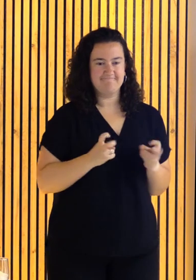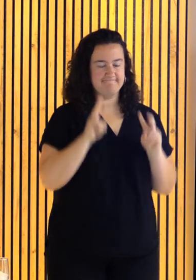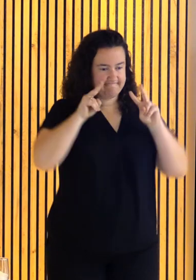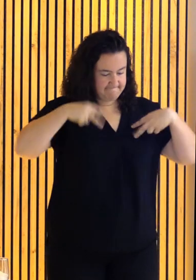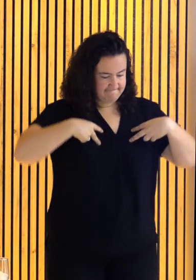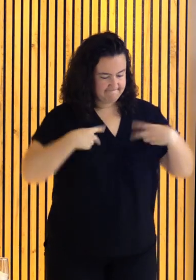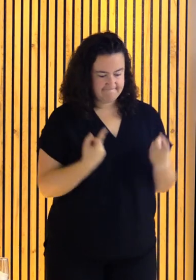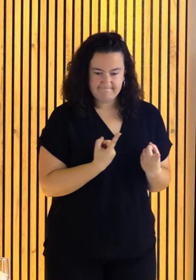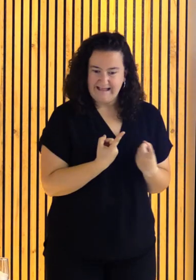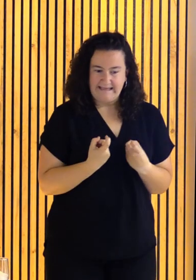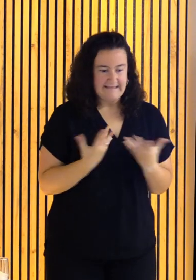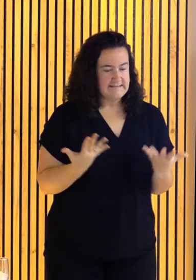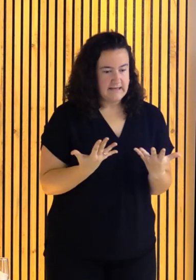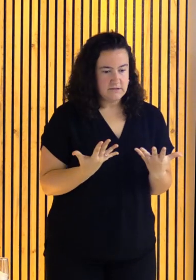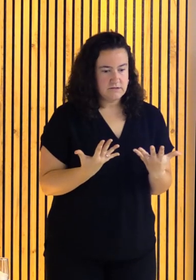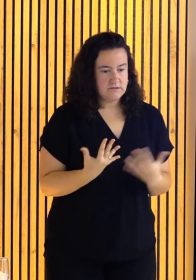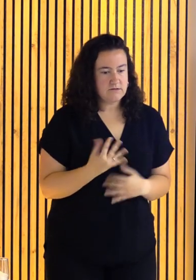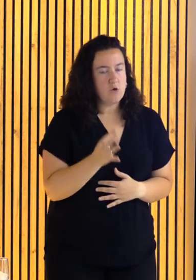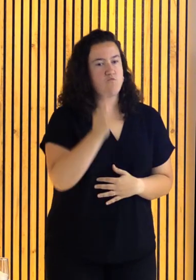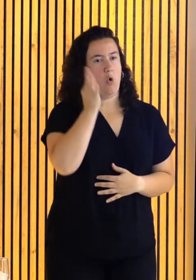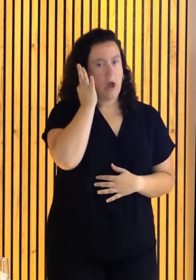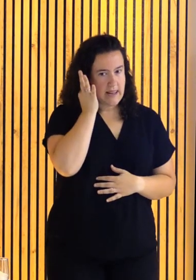bat emakume